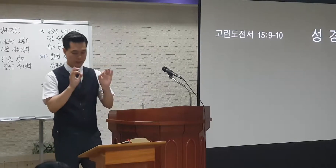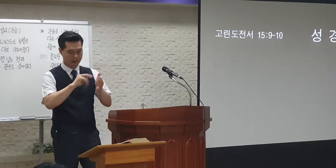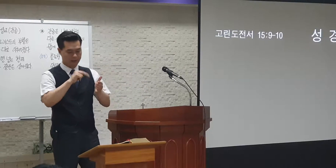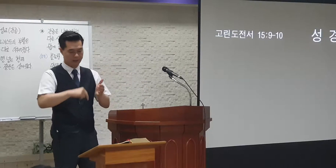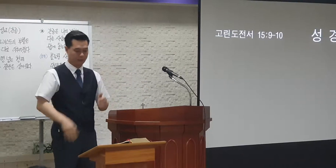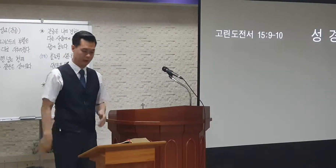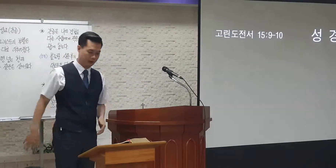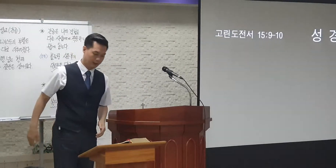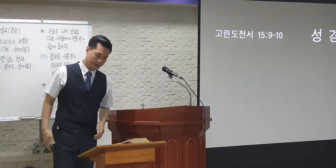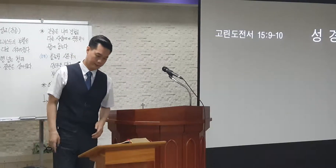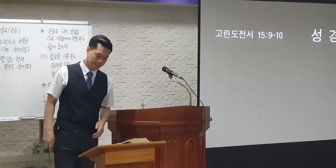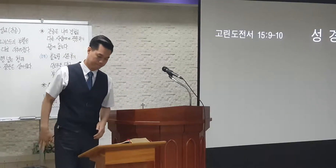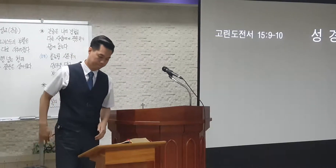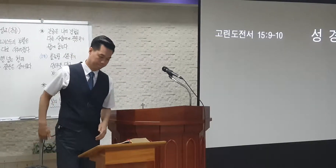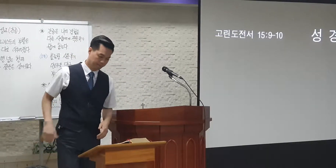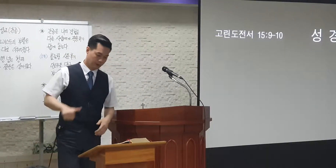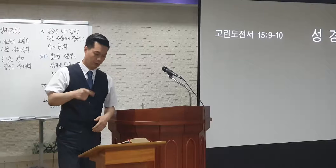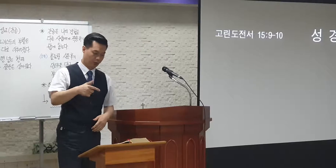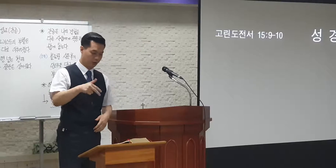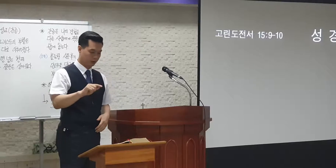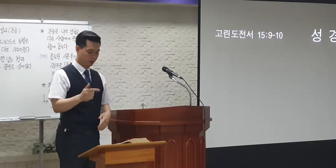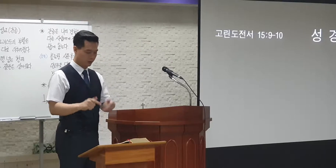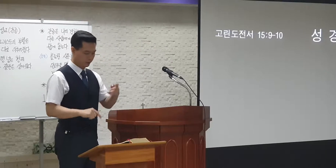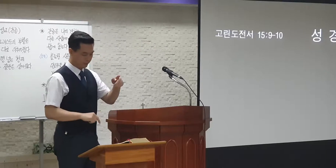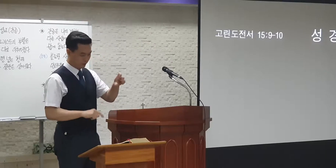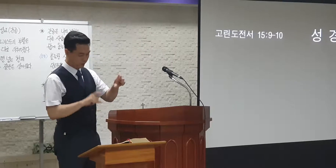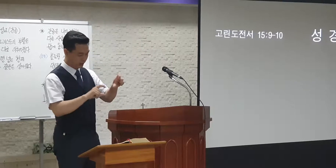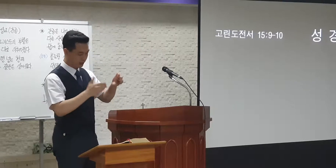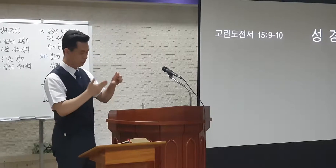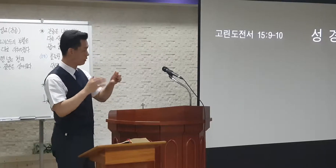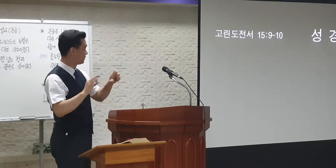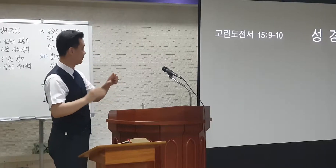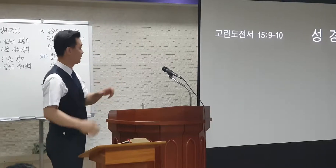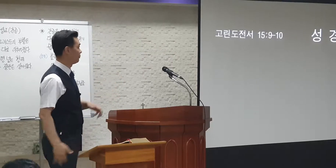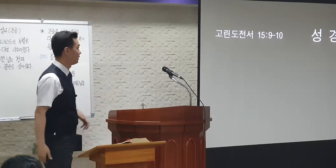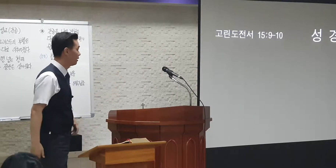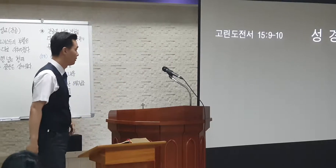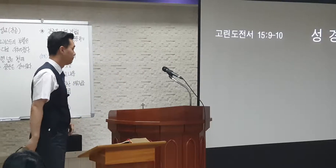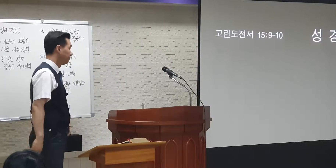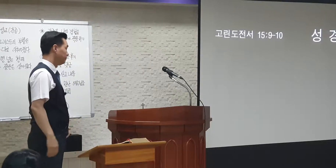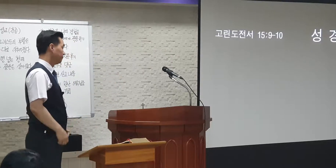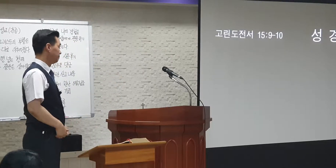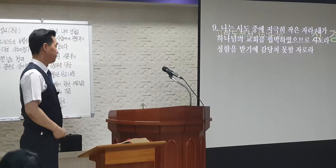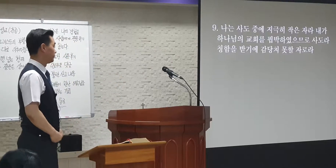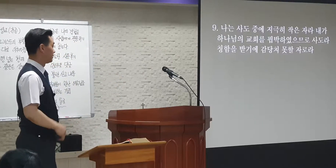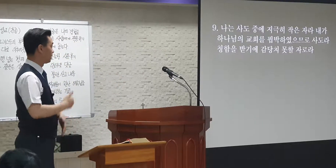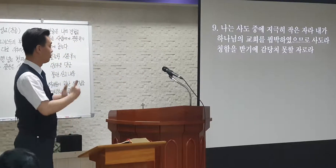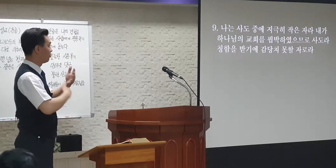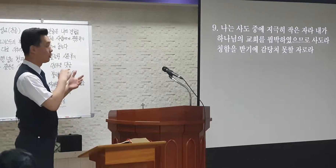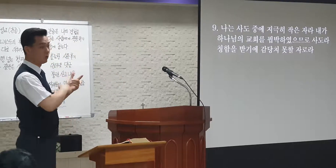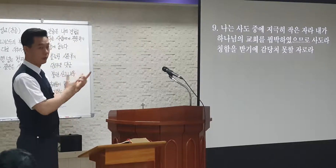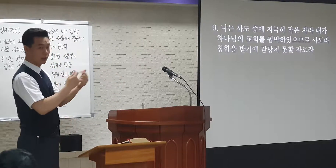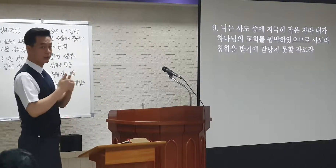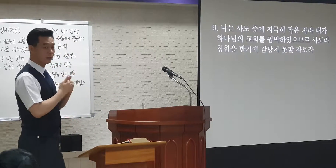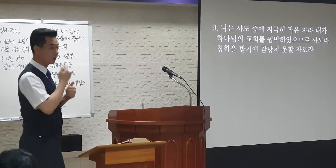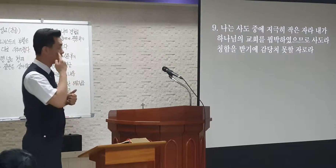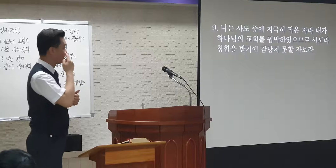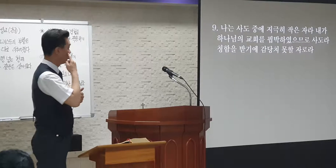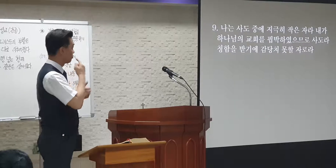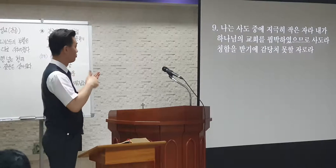말씀 찾아 읽겠습니다. 고린도전서 15장 9절 10절입니다. 서로 읽고 같이 따라서 해보죠.